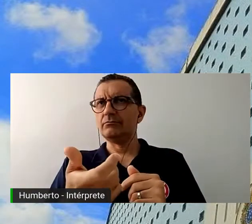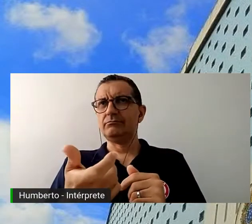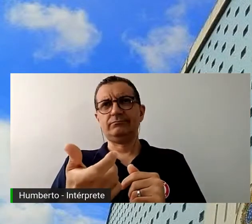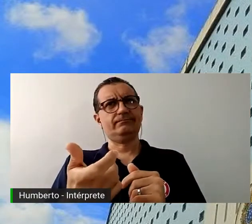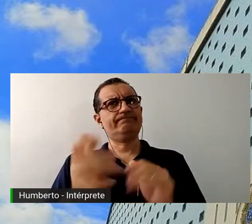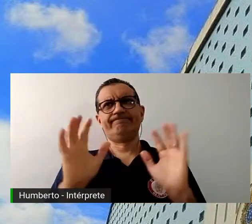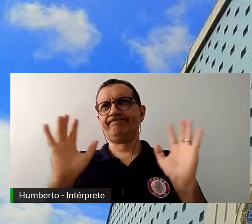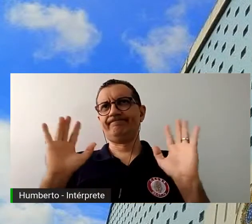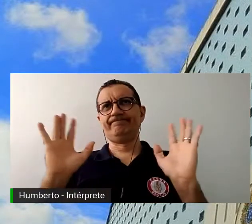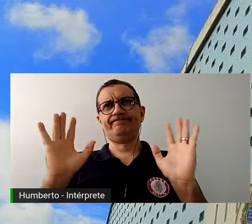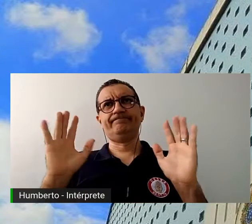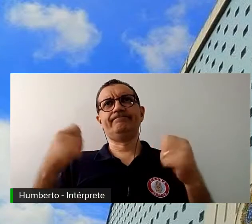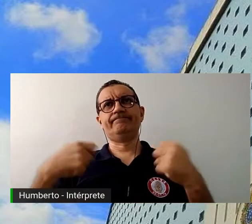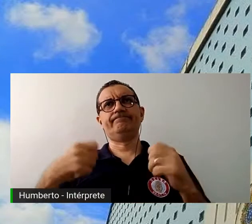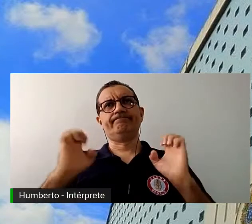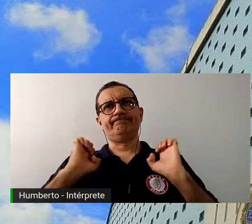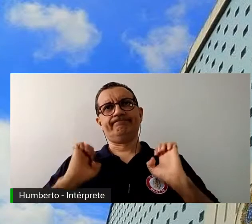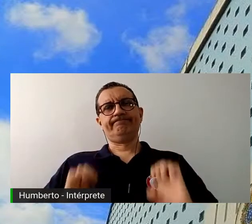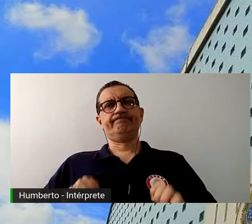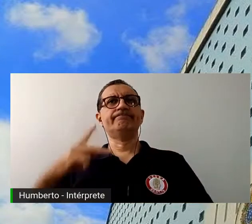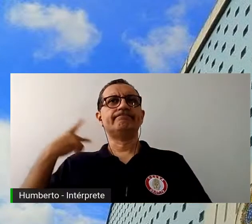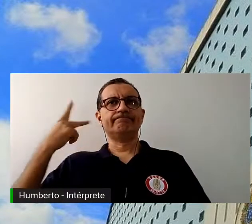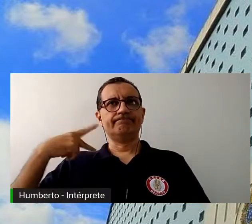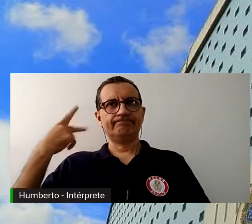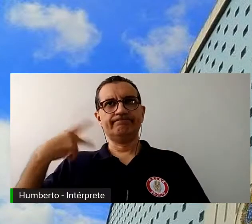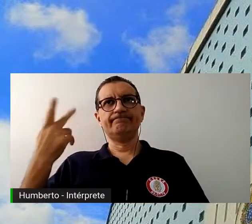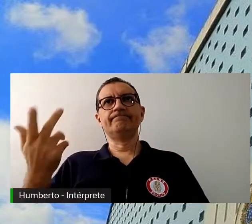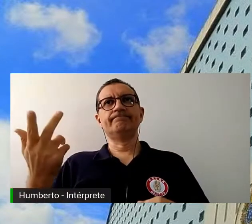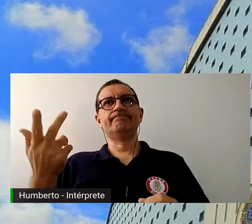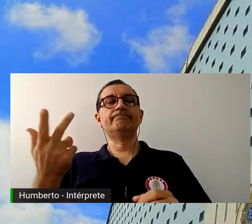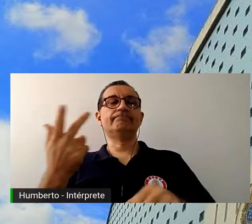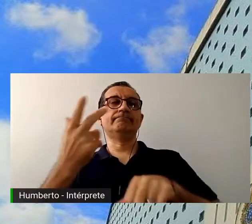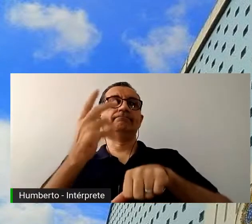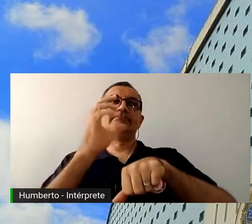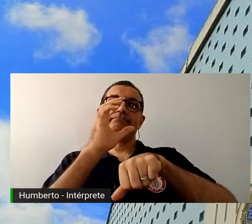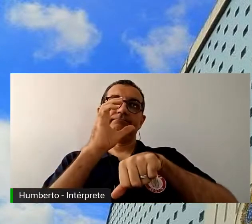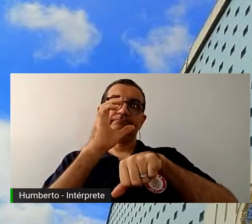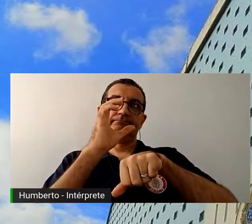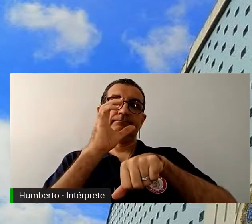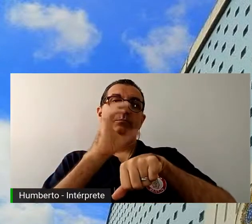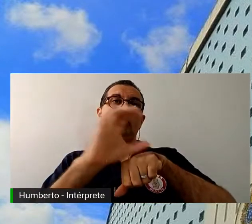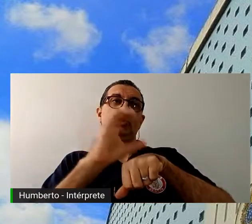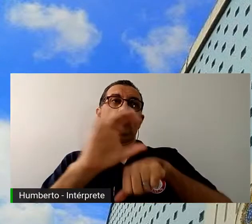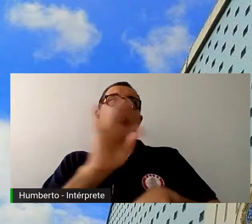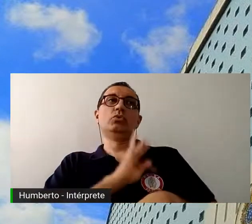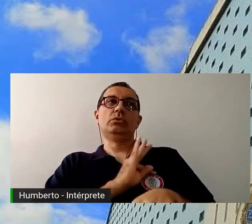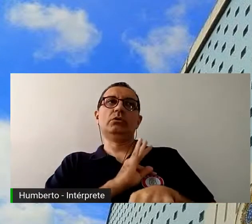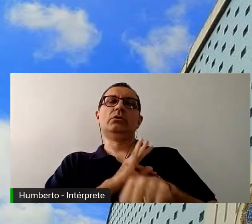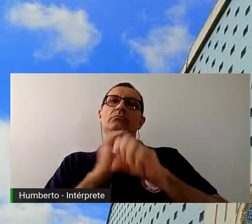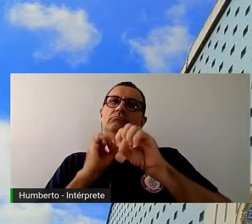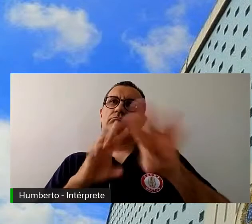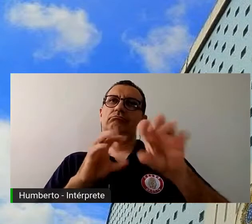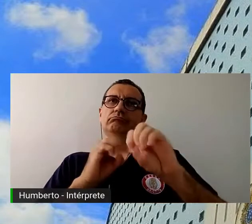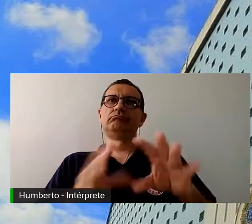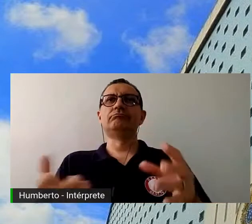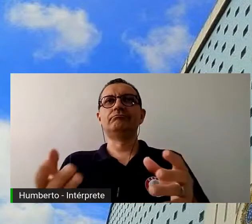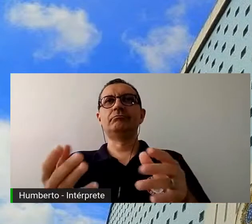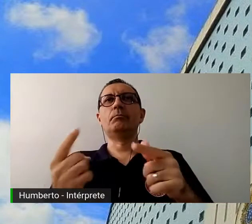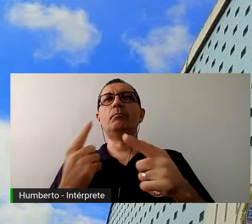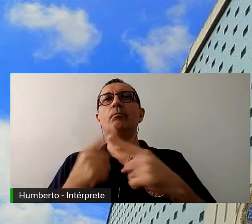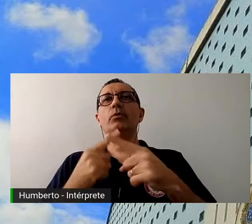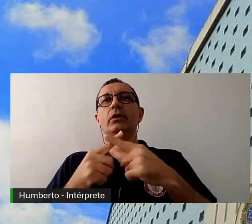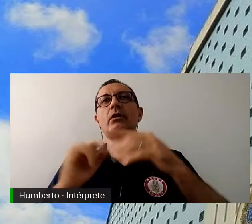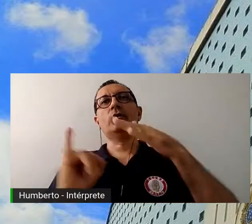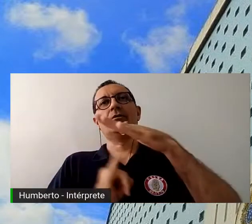questão ético-política da educação oferecida pelos institutos que têm uma história de respeito, uma história que